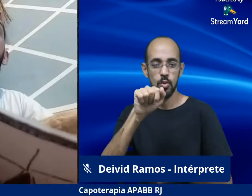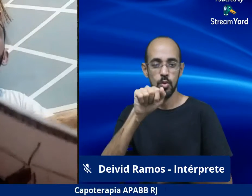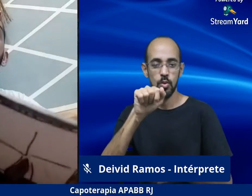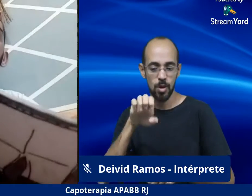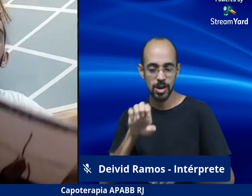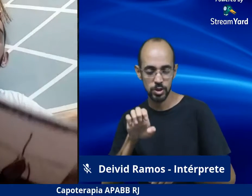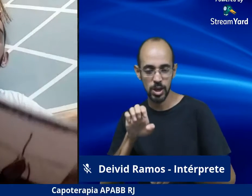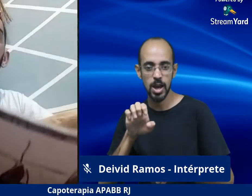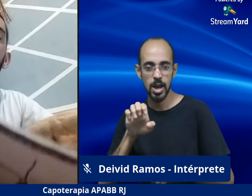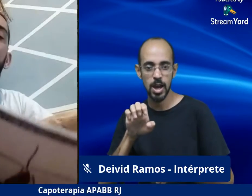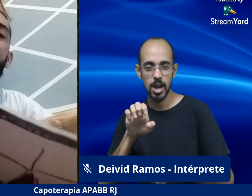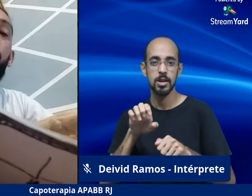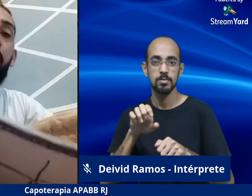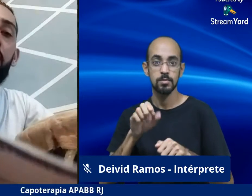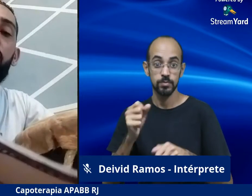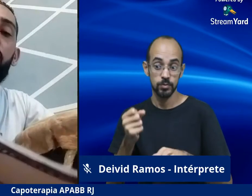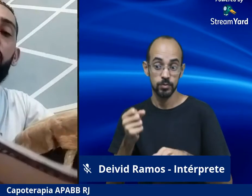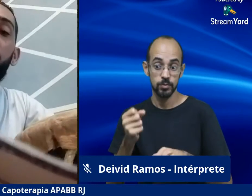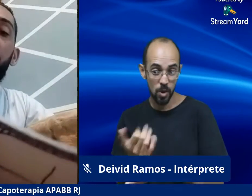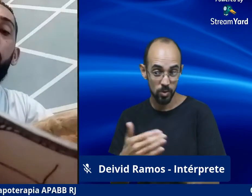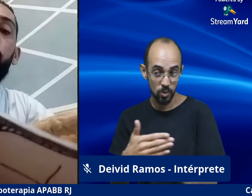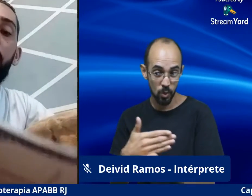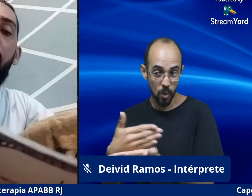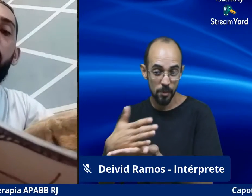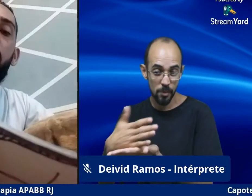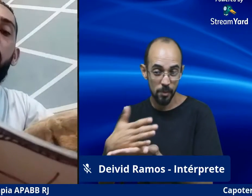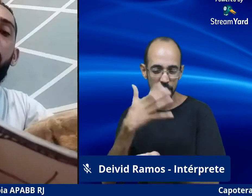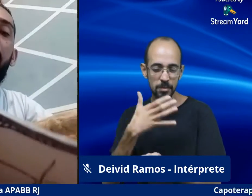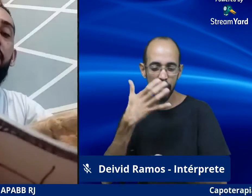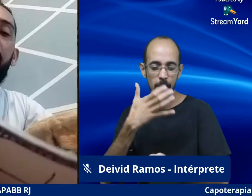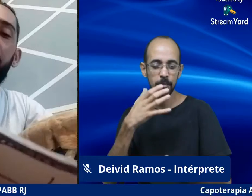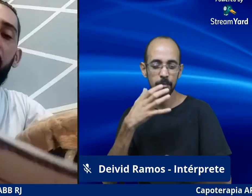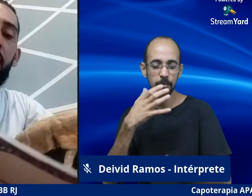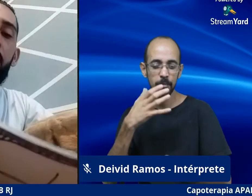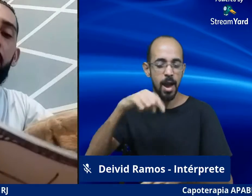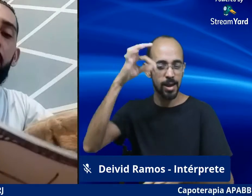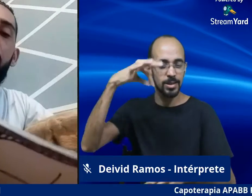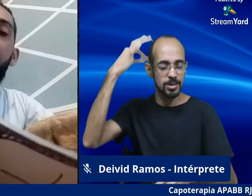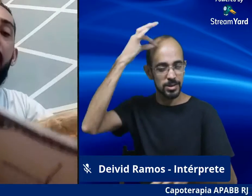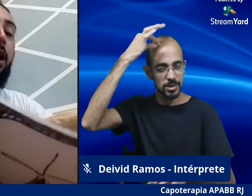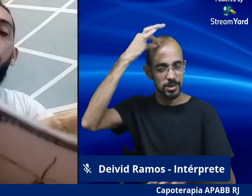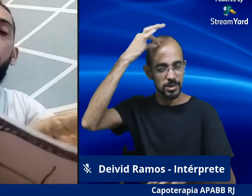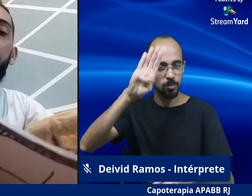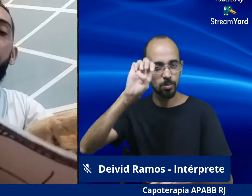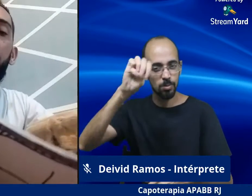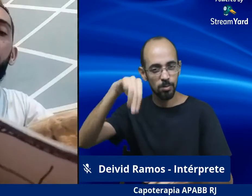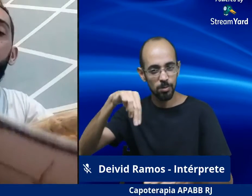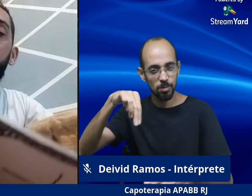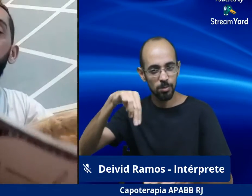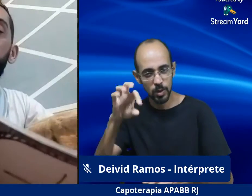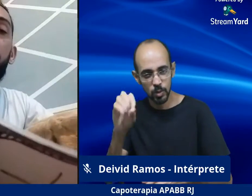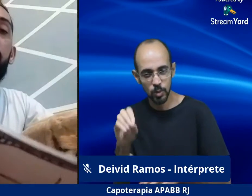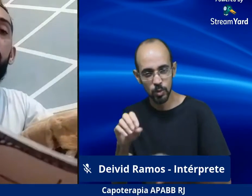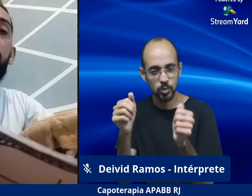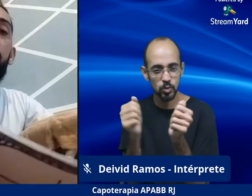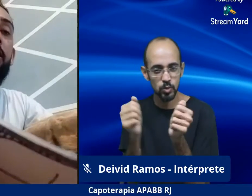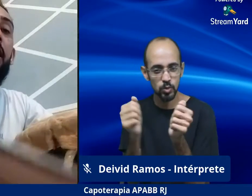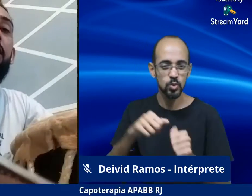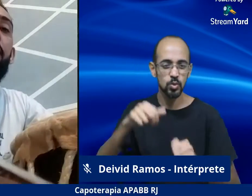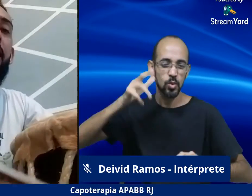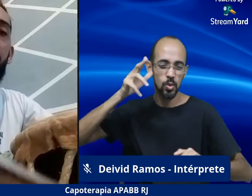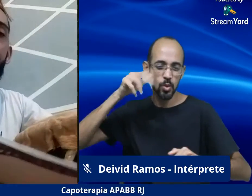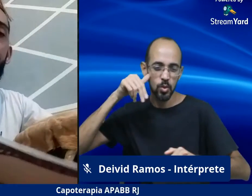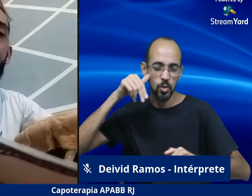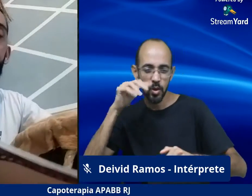se arrepia. É São Bento, regional, cavalaria, é Angola, Iuna,